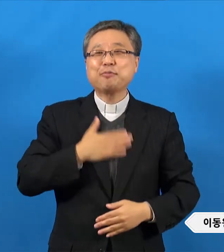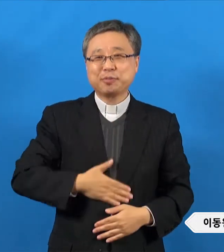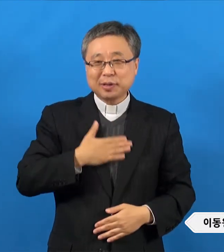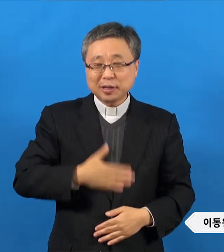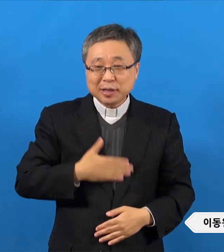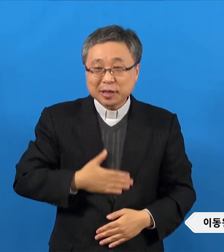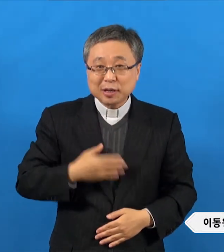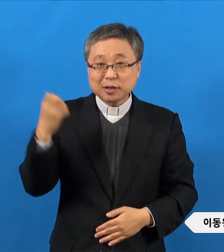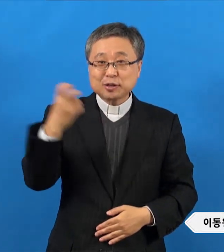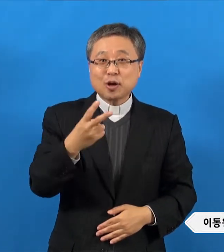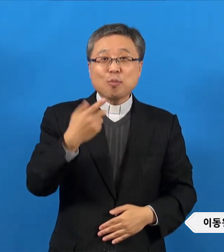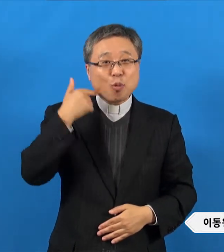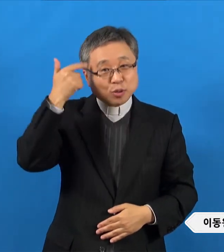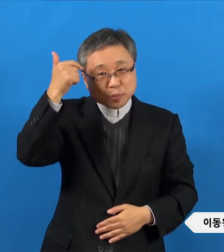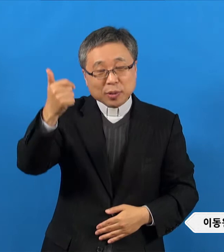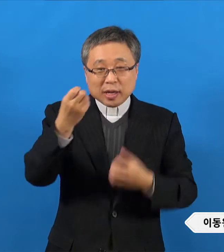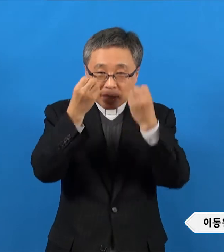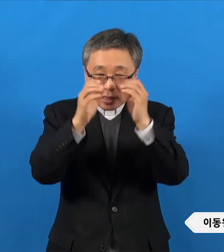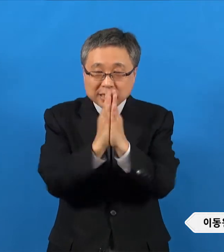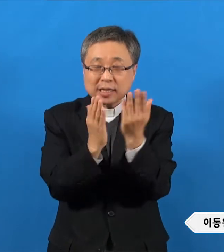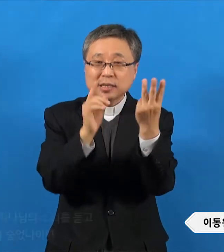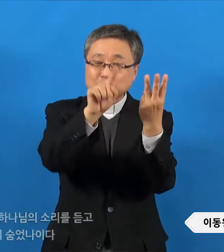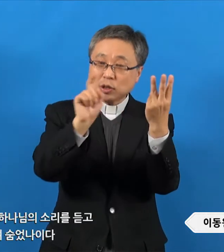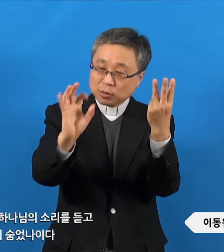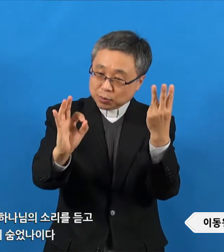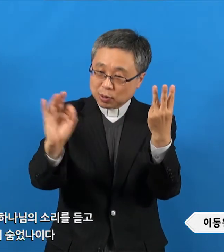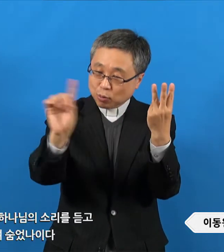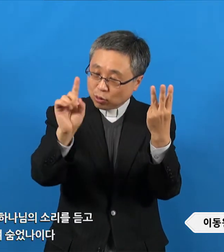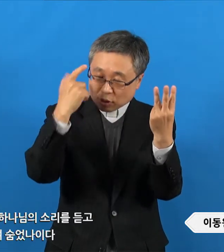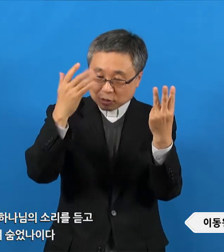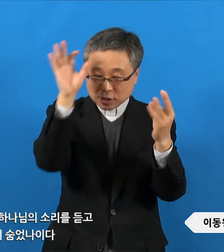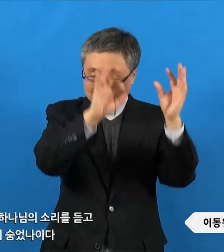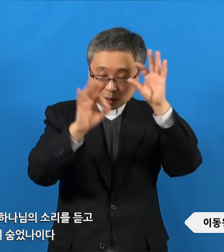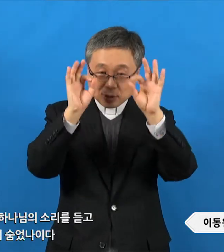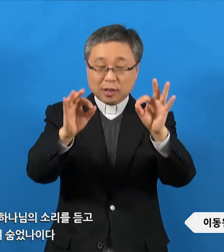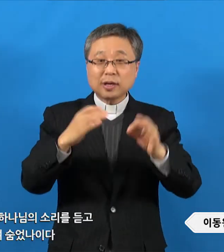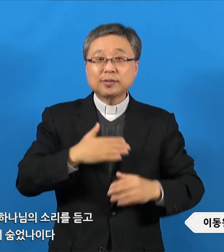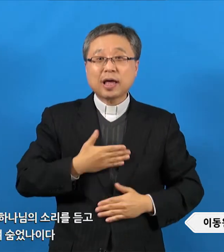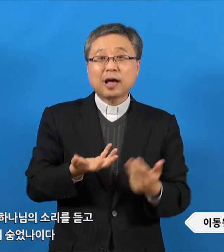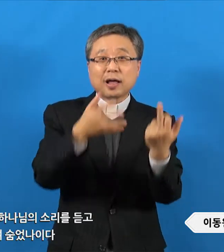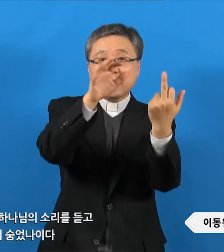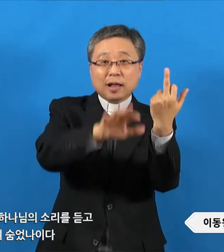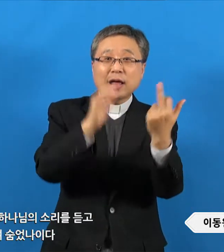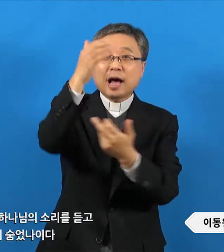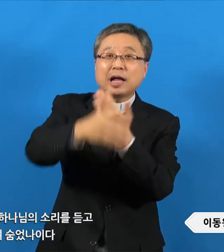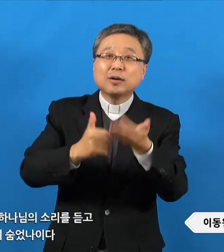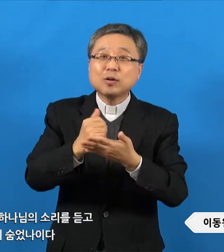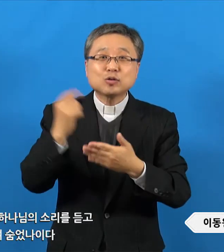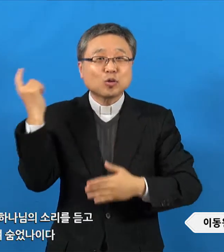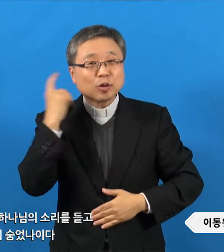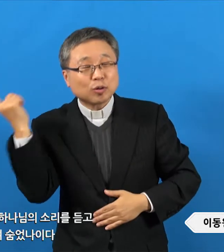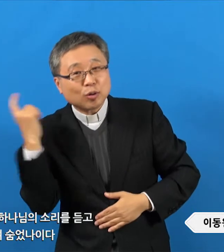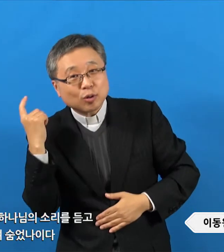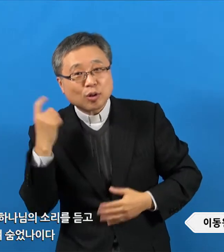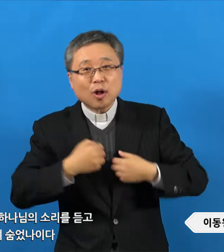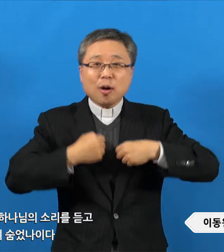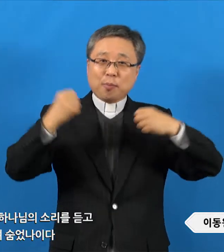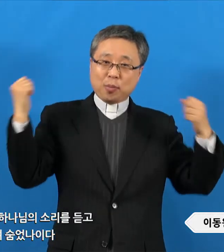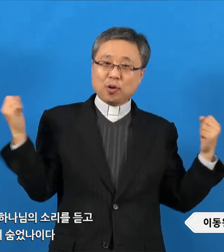그래서 목사님이 창세기 3장 10절이 뭐지 하고 찾아보니까 내가 동산에서 하나님의 소리를 듣고 벗었으므로